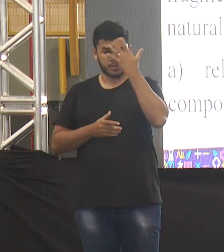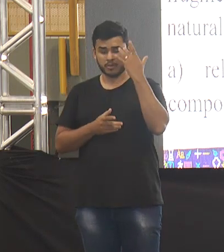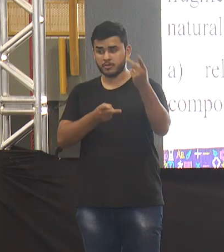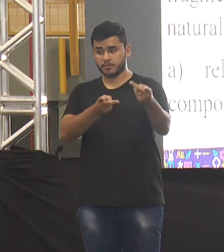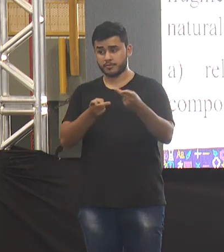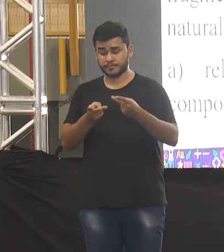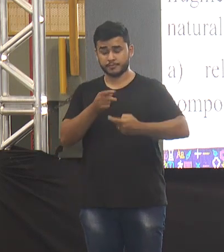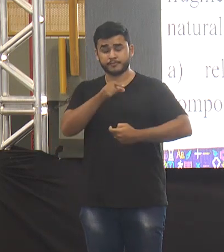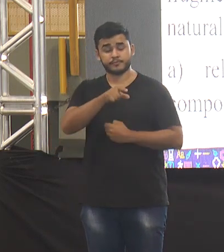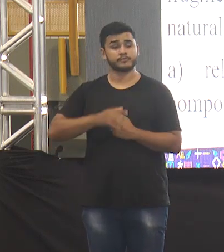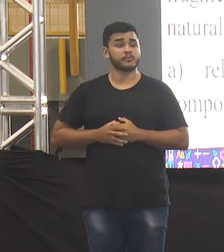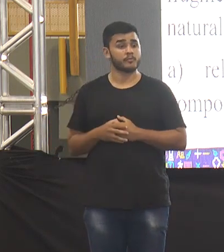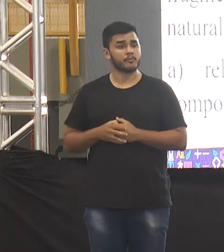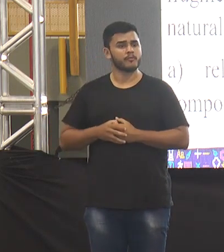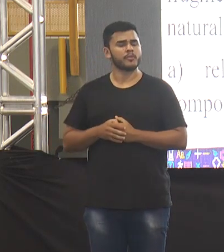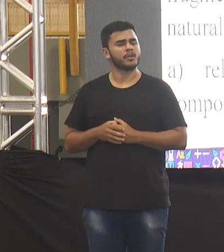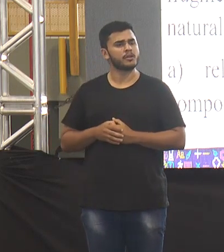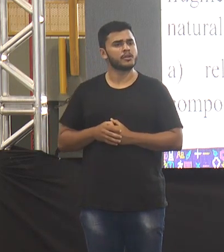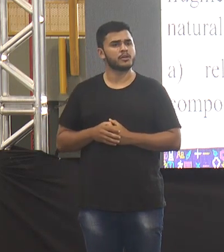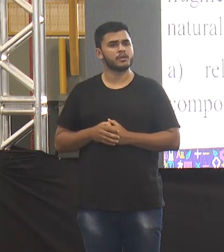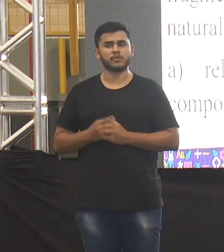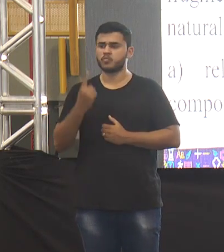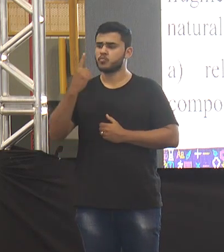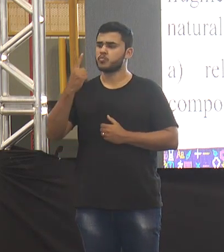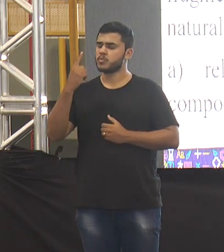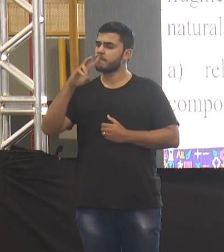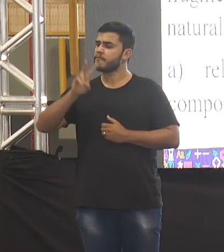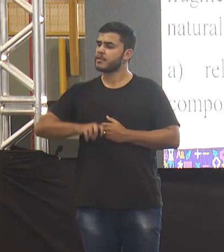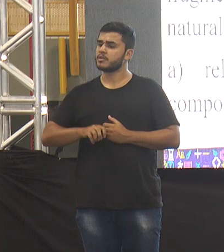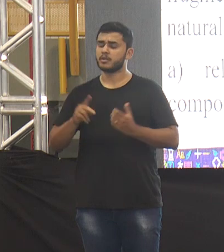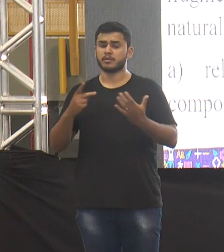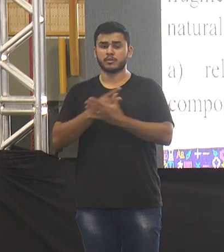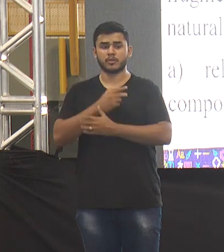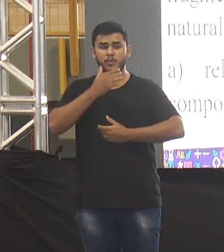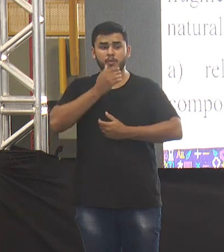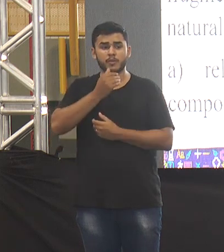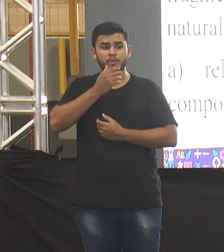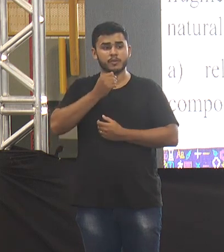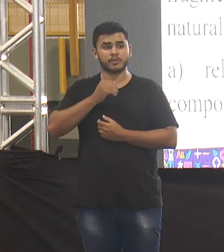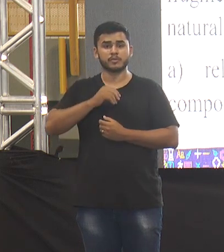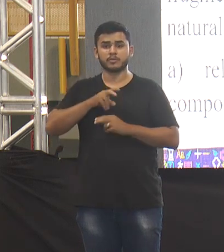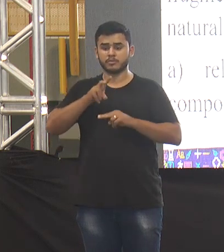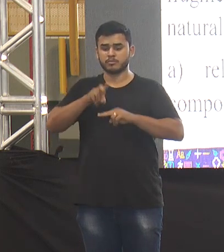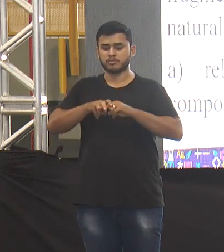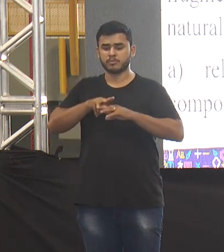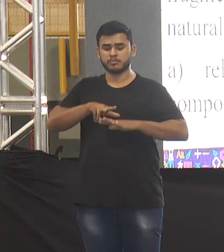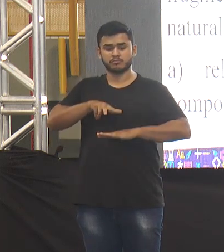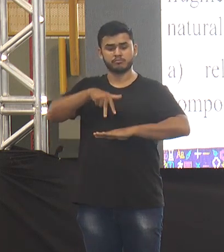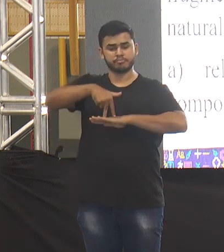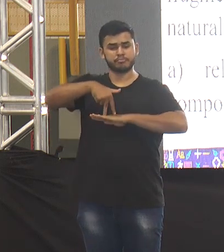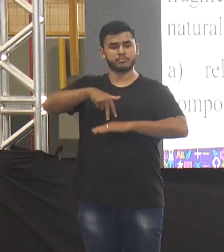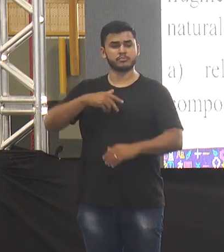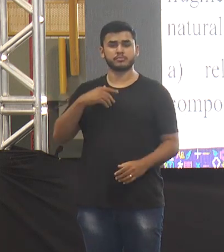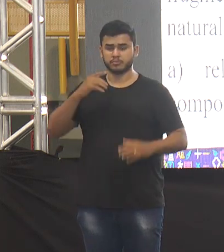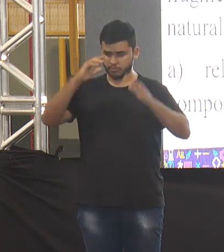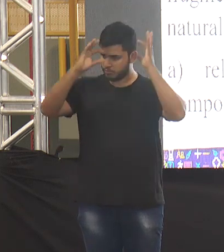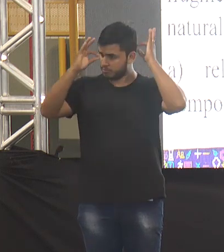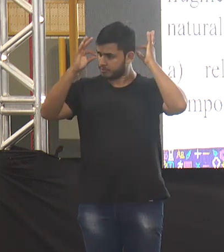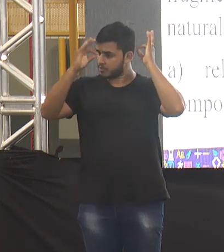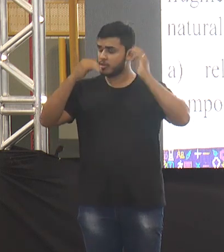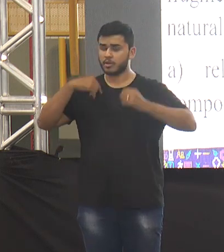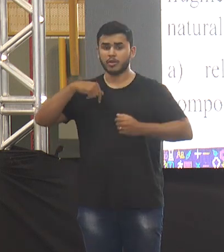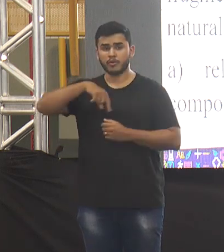que é o narrador. E aí uma vez por semana o dono da casa levanta, bota o chapéu e diz: vou ao